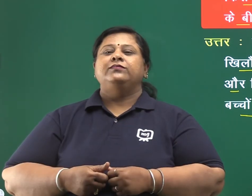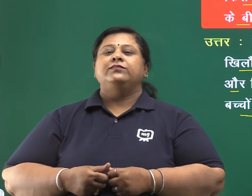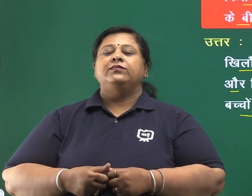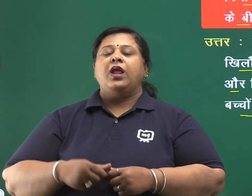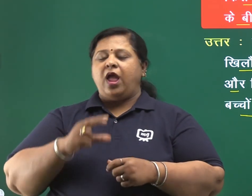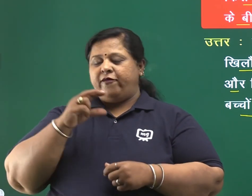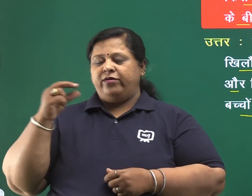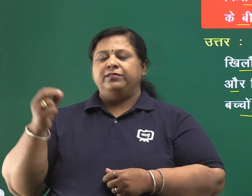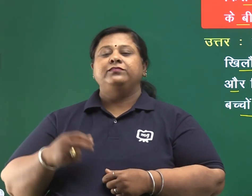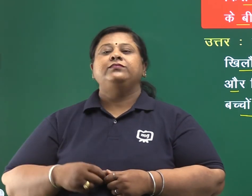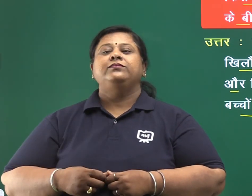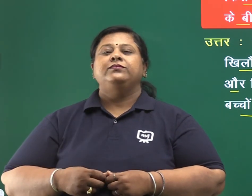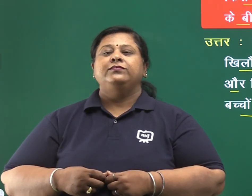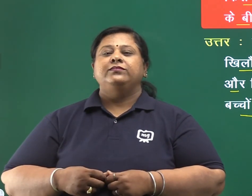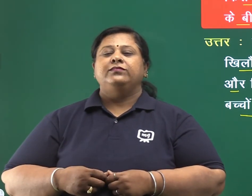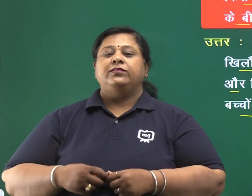एवं